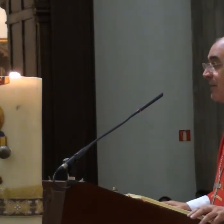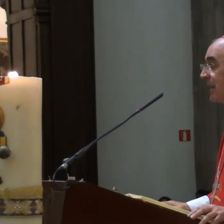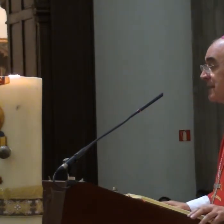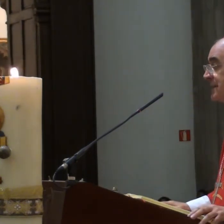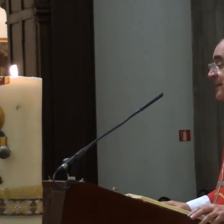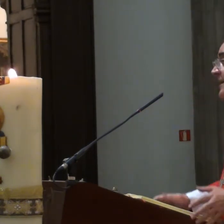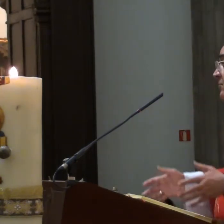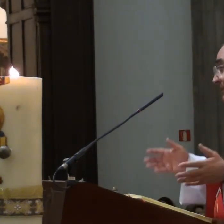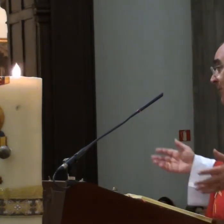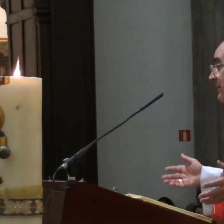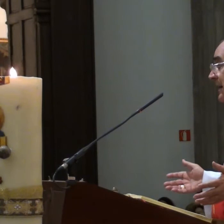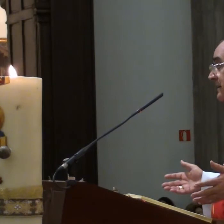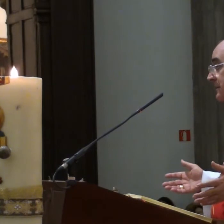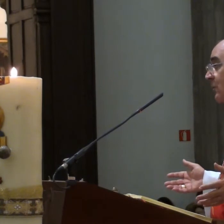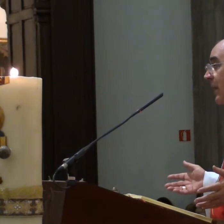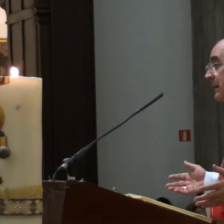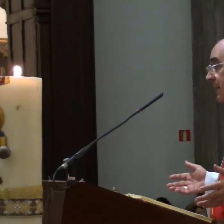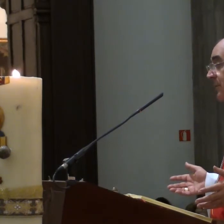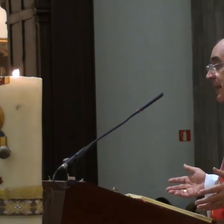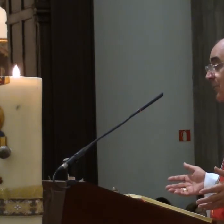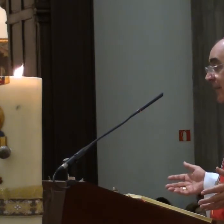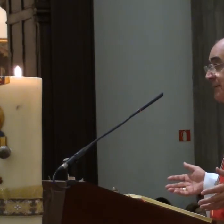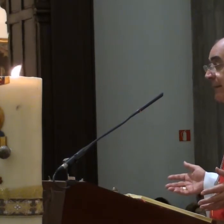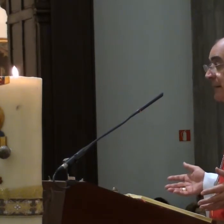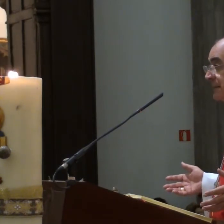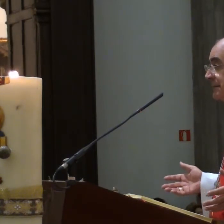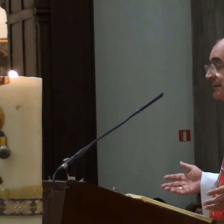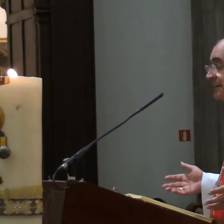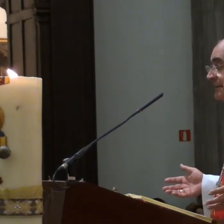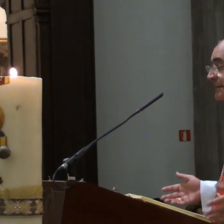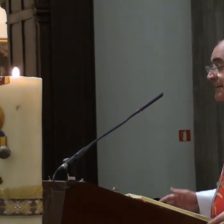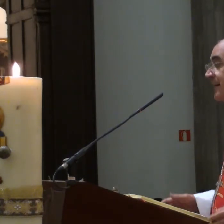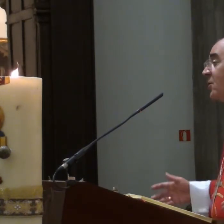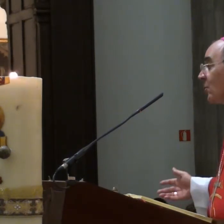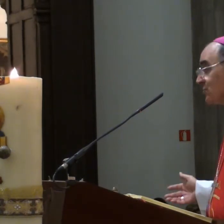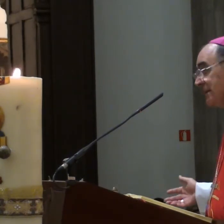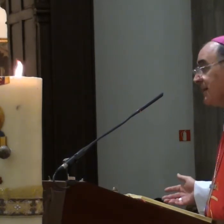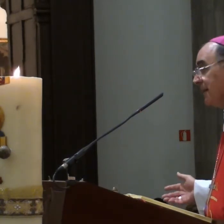pero ahora sería una forma igual que la torre vale